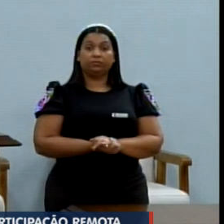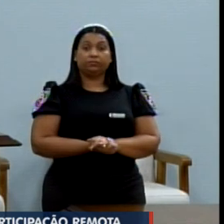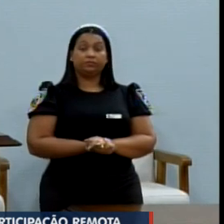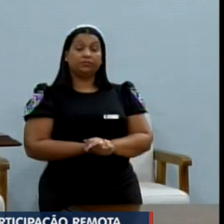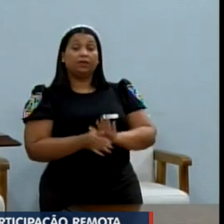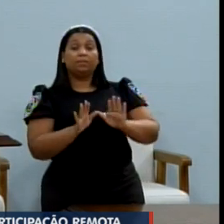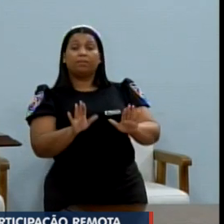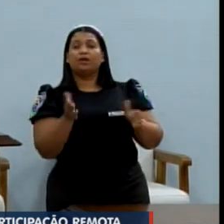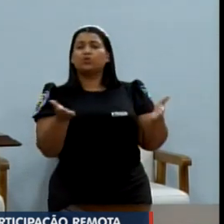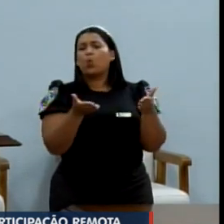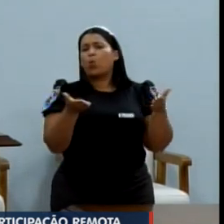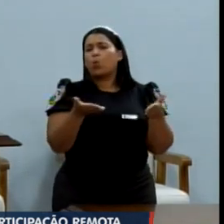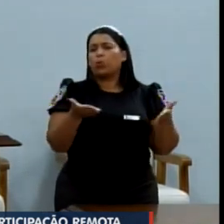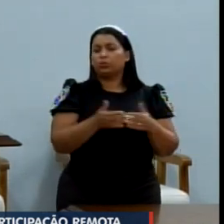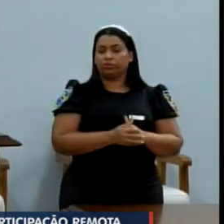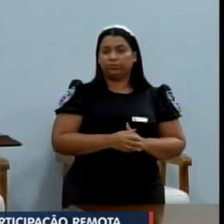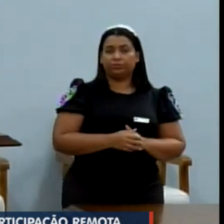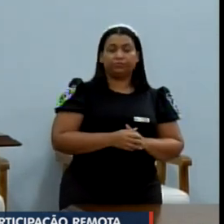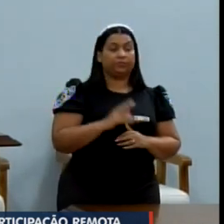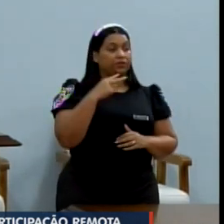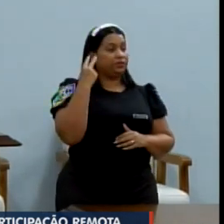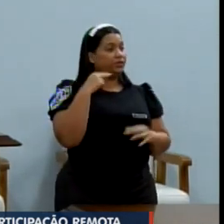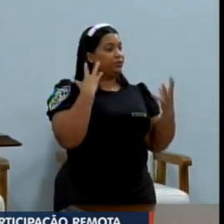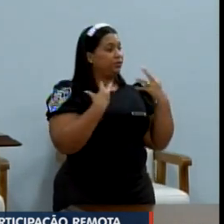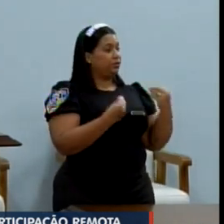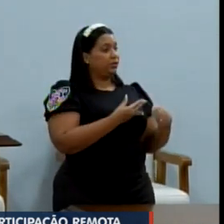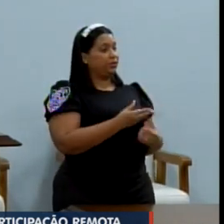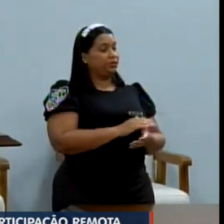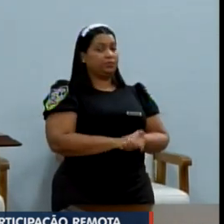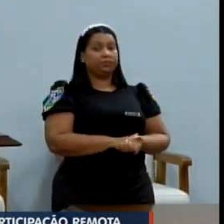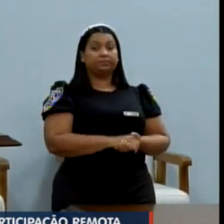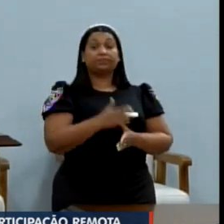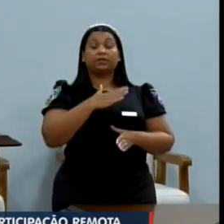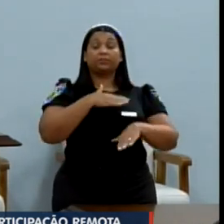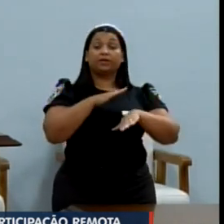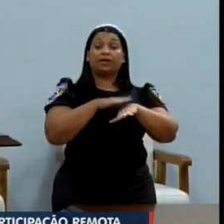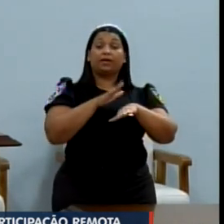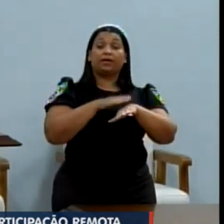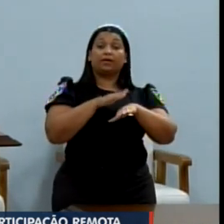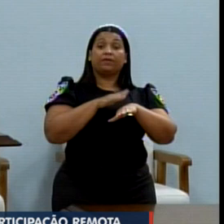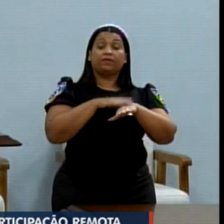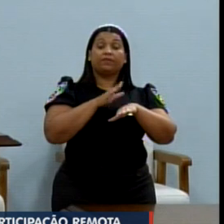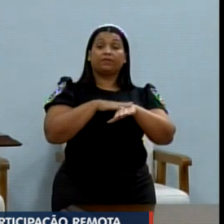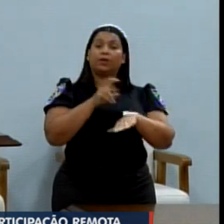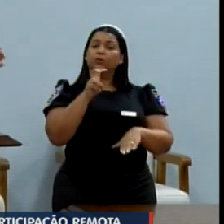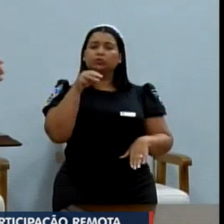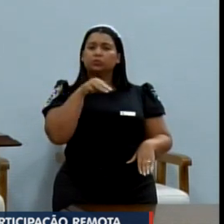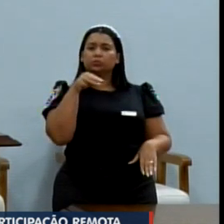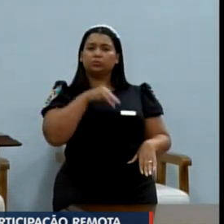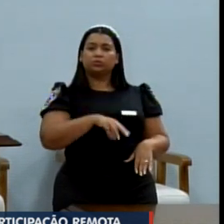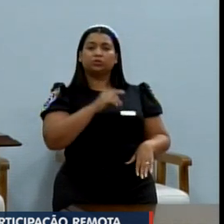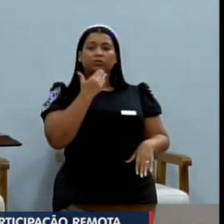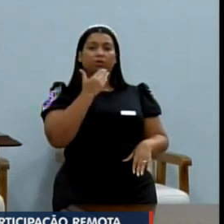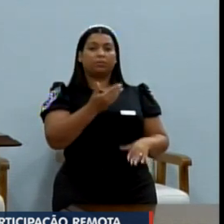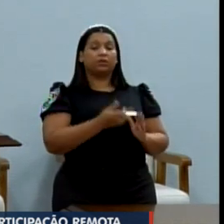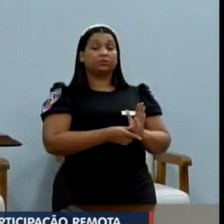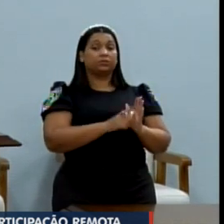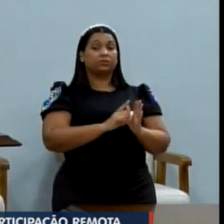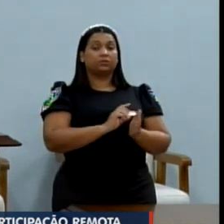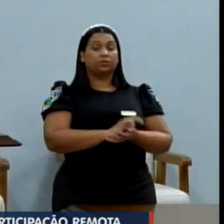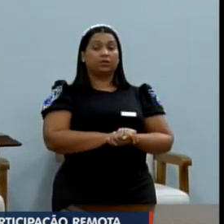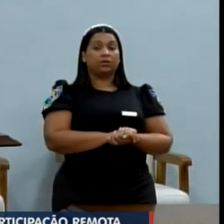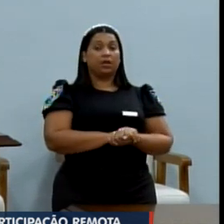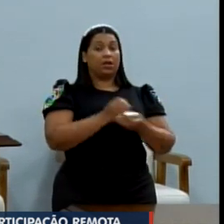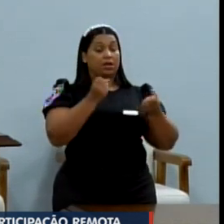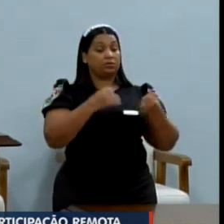Mas eu vou dedicar hoje vereadora Carina a minha fala agora no pequeno expediente já peço antecipadamente o a